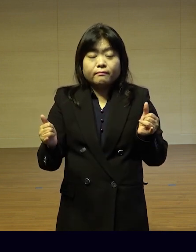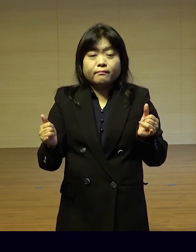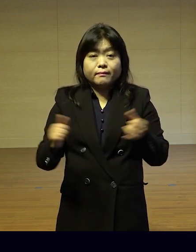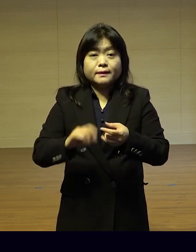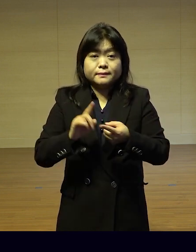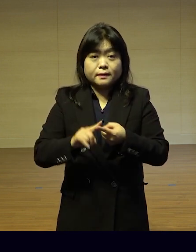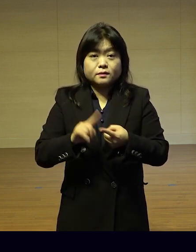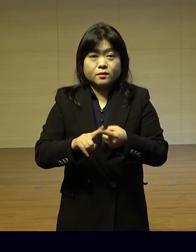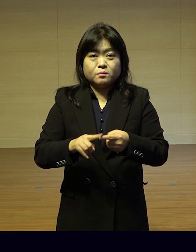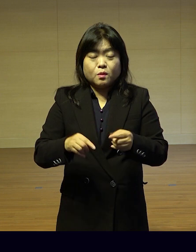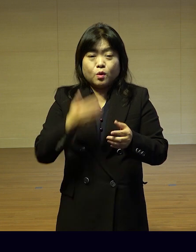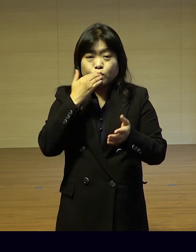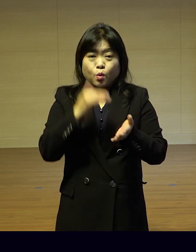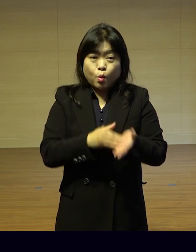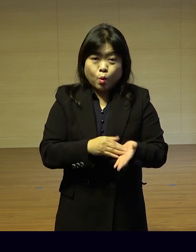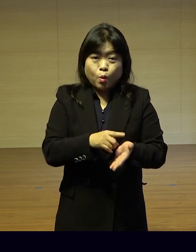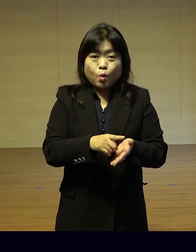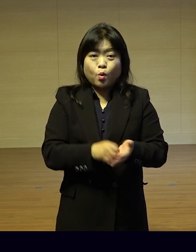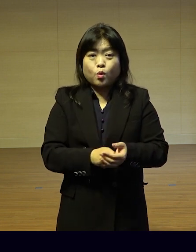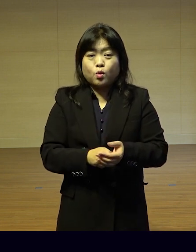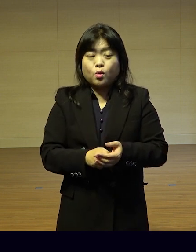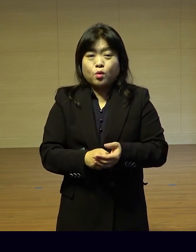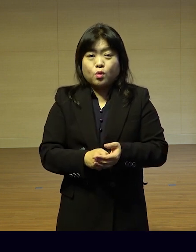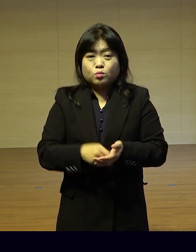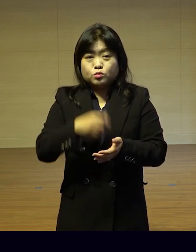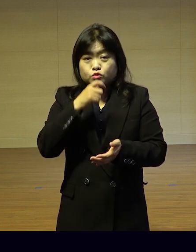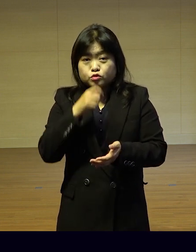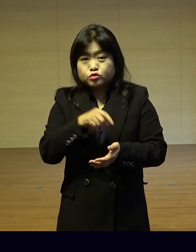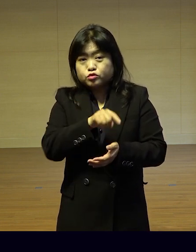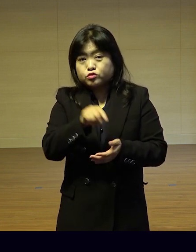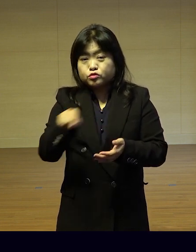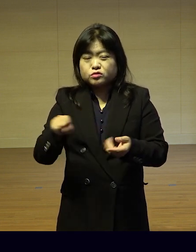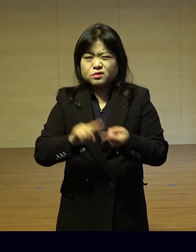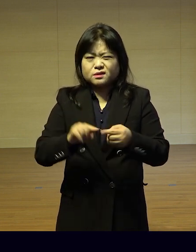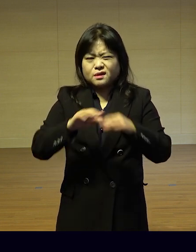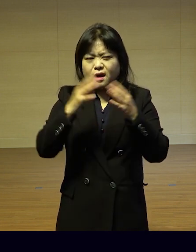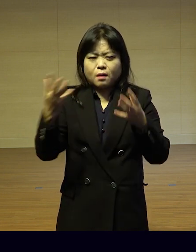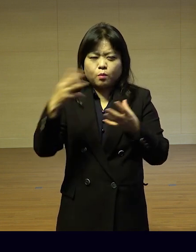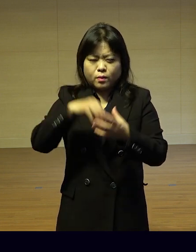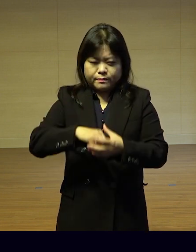어떤 돌멩이, 그다음에 수라고 하는 존재자, 그 다 들어갑니다.